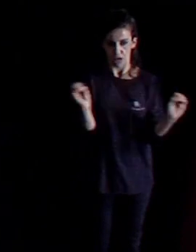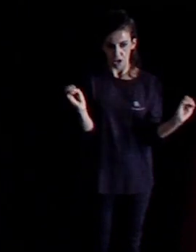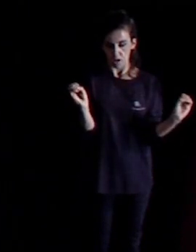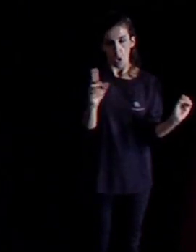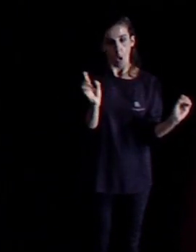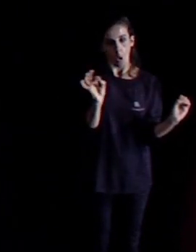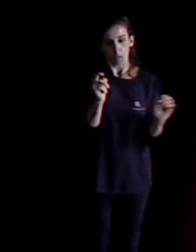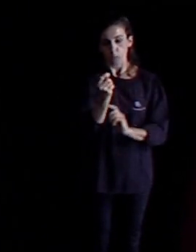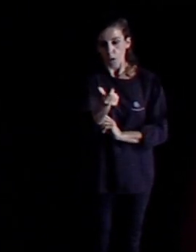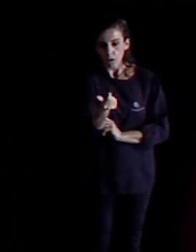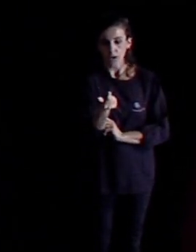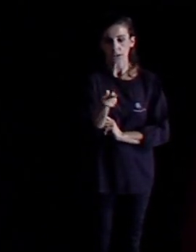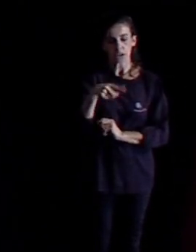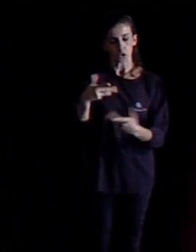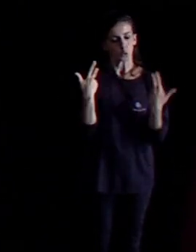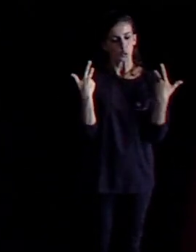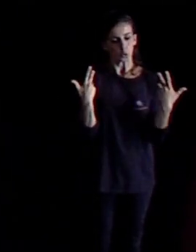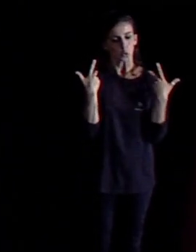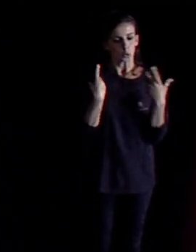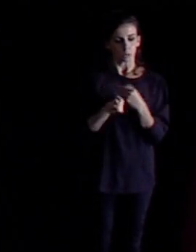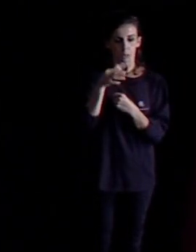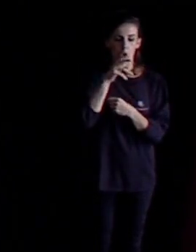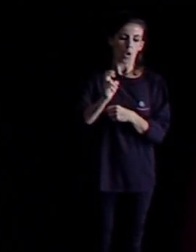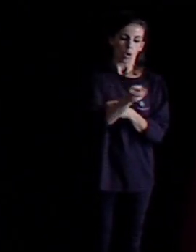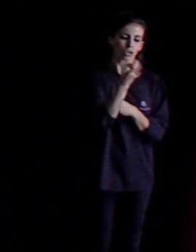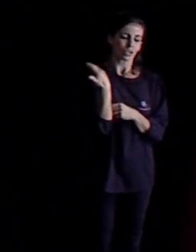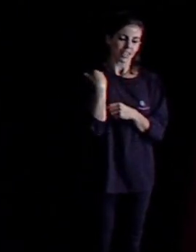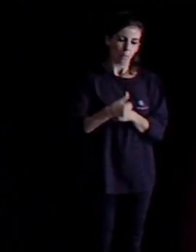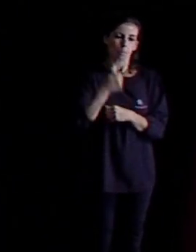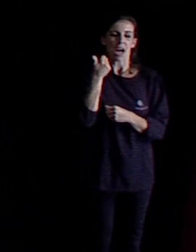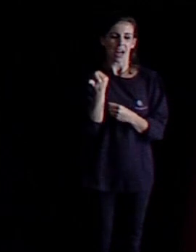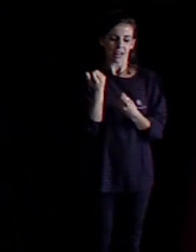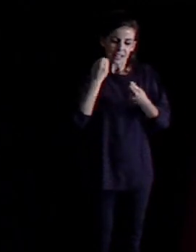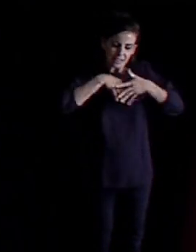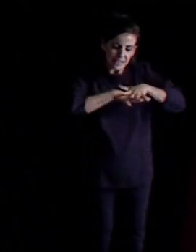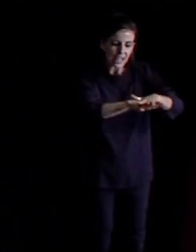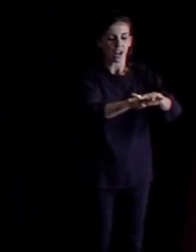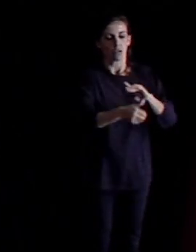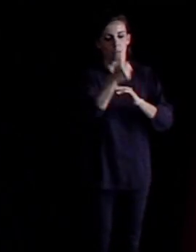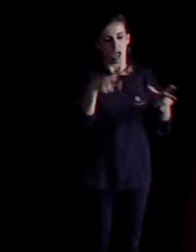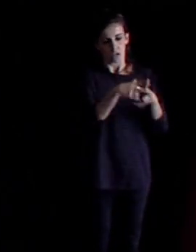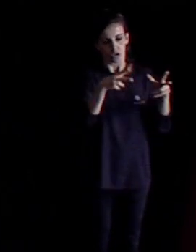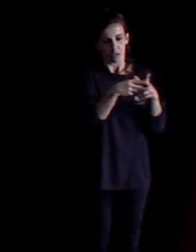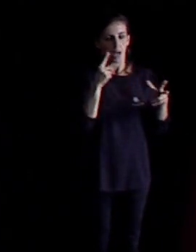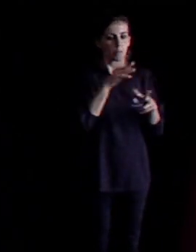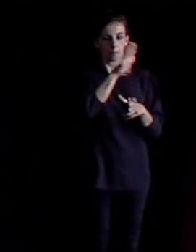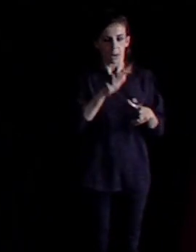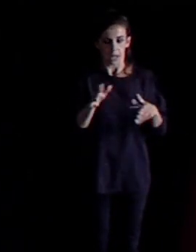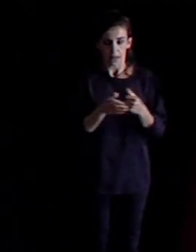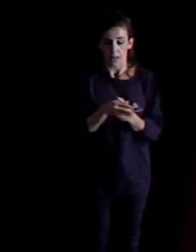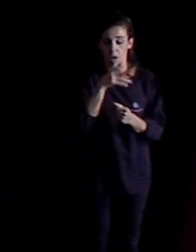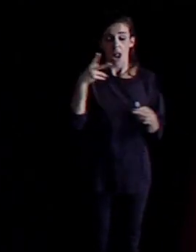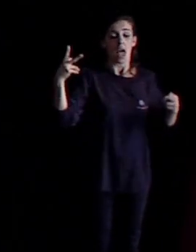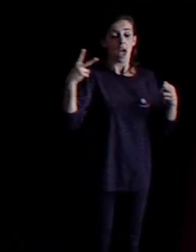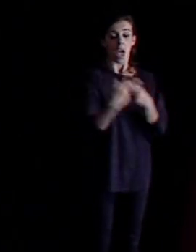o muy poca, y son los que más sufren, porque los otros están ya más interiorizados a nivel social, parece. Bueno, en cuanto a